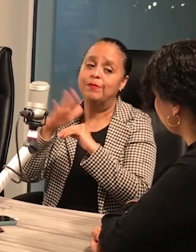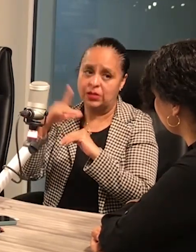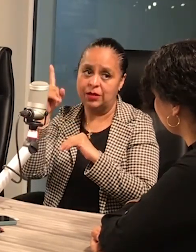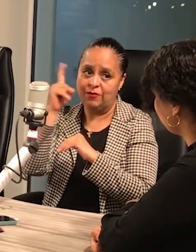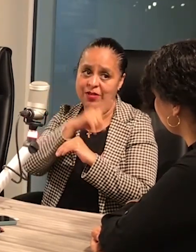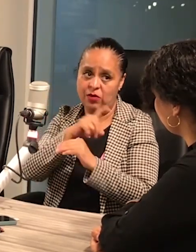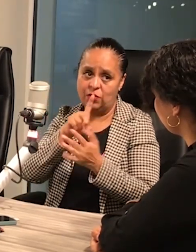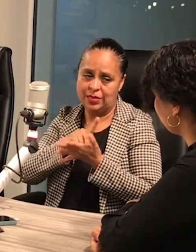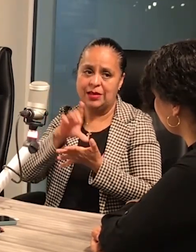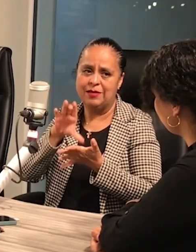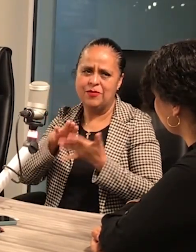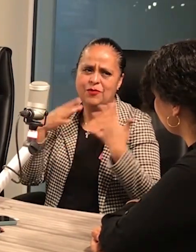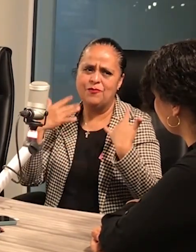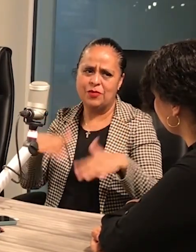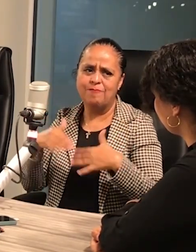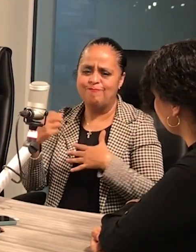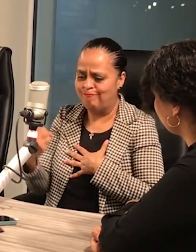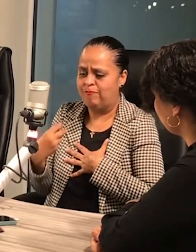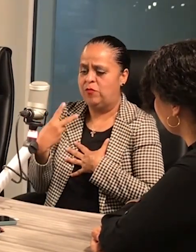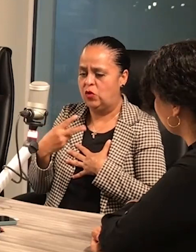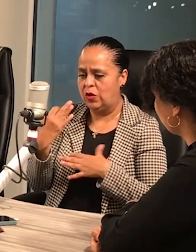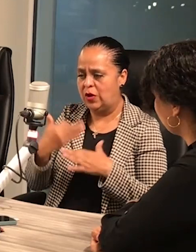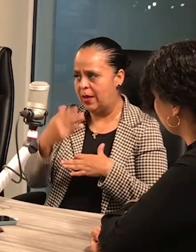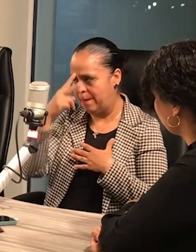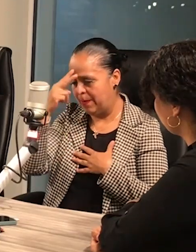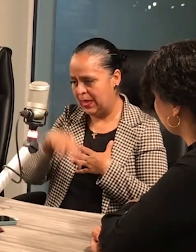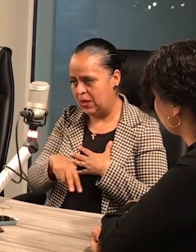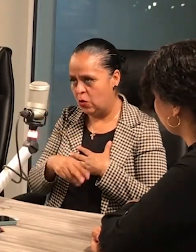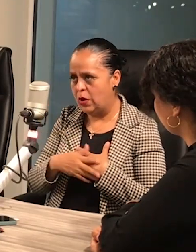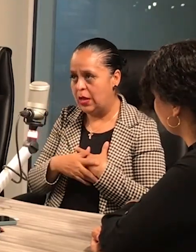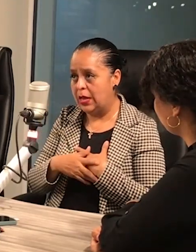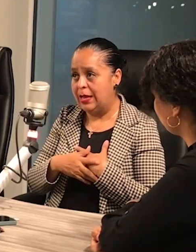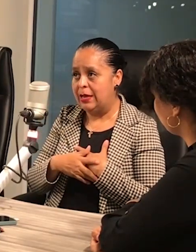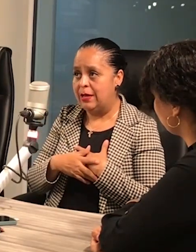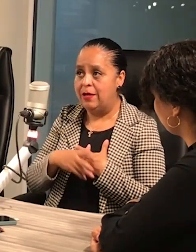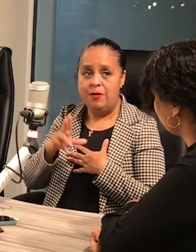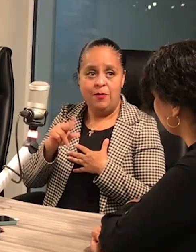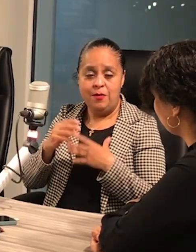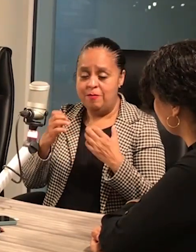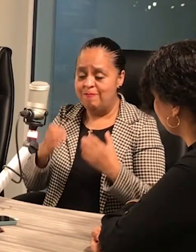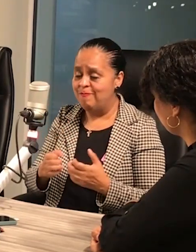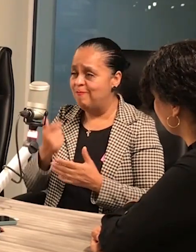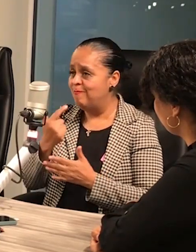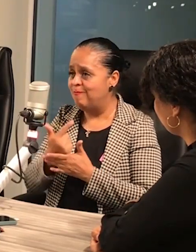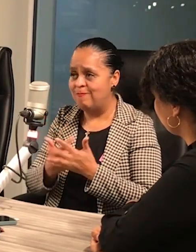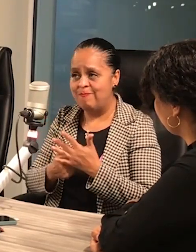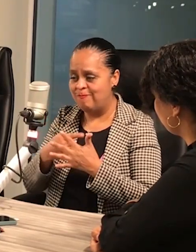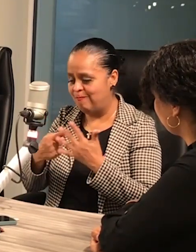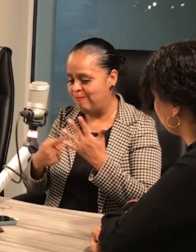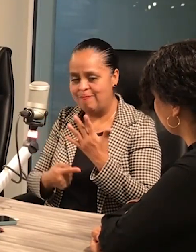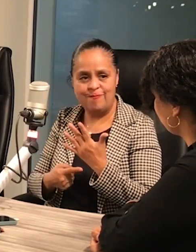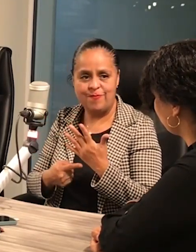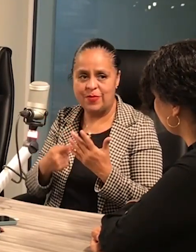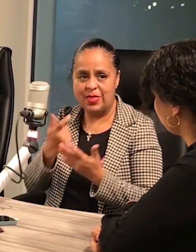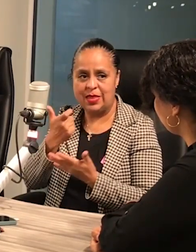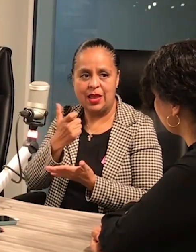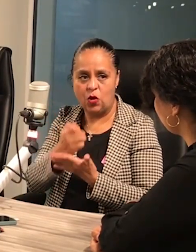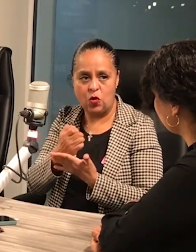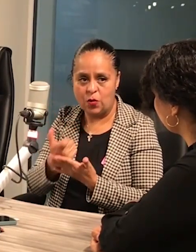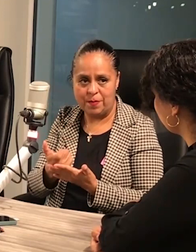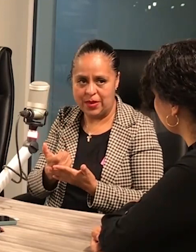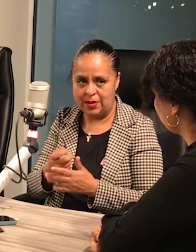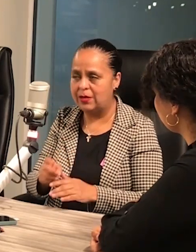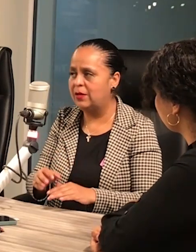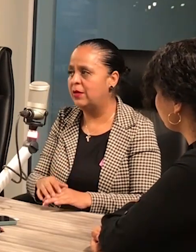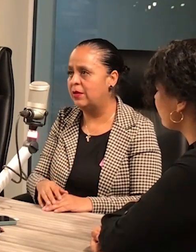una discapacidad, es un privilegio hoy en día en México, y eso que no estamos tomando en cuenta situaciones económicas y toda esta